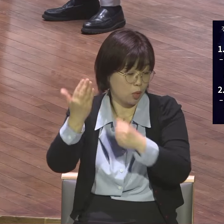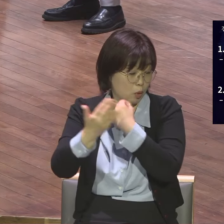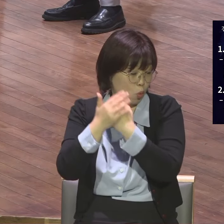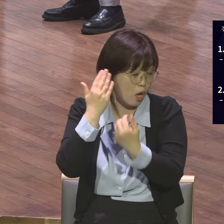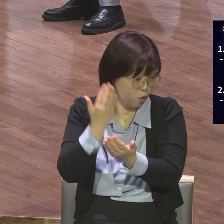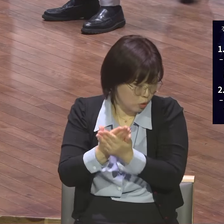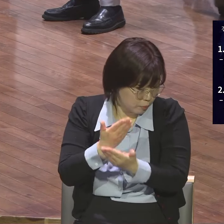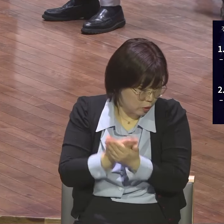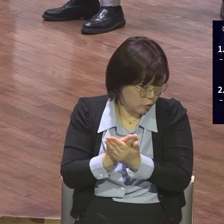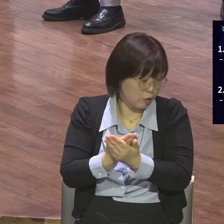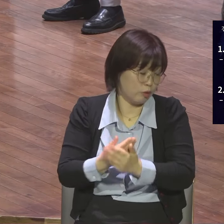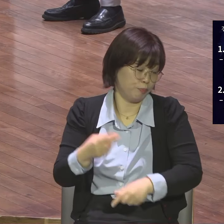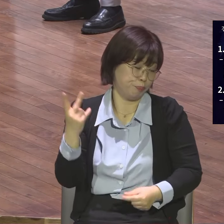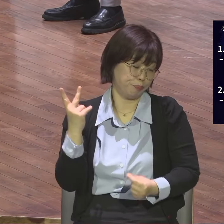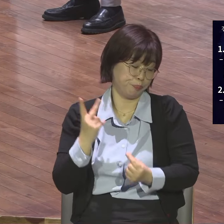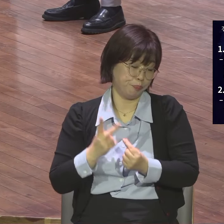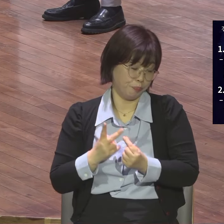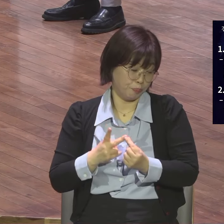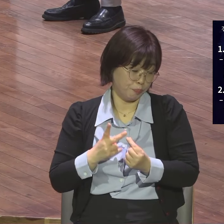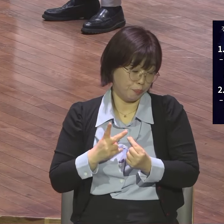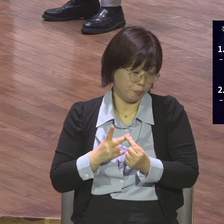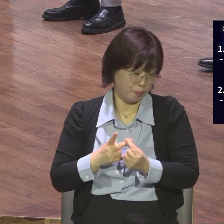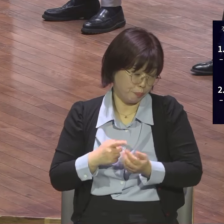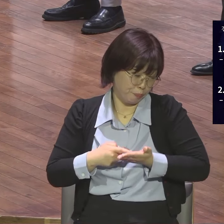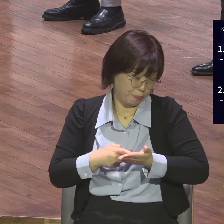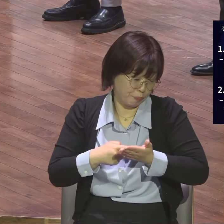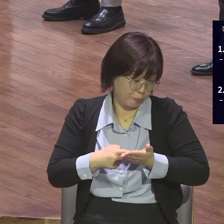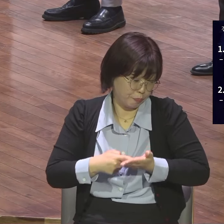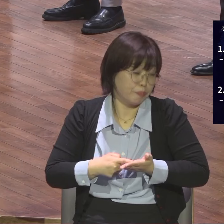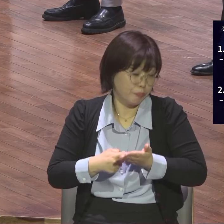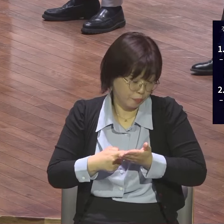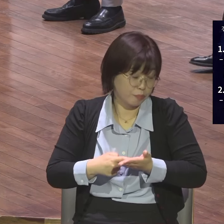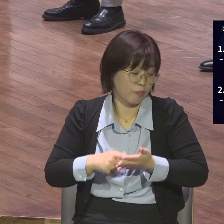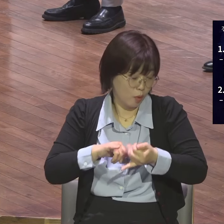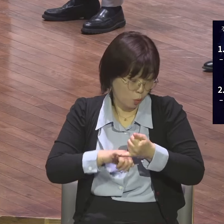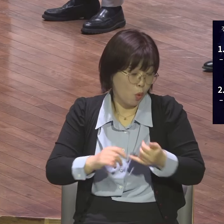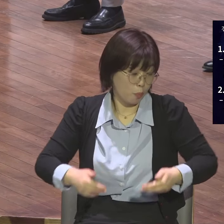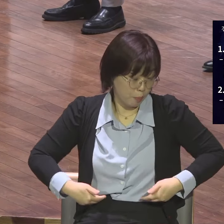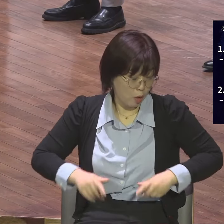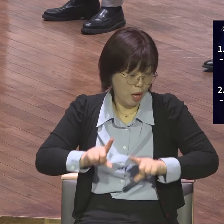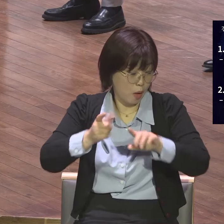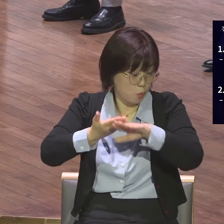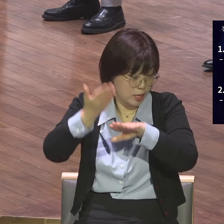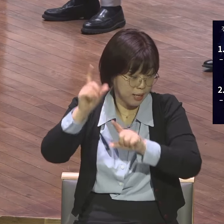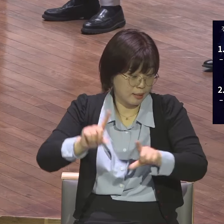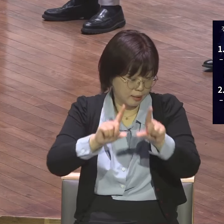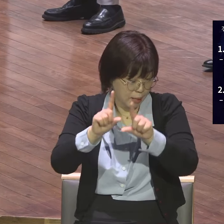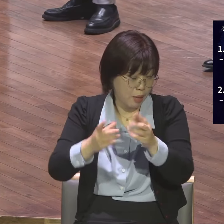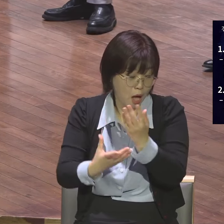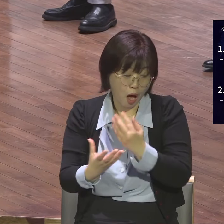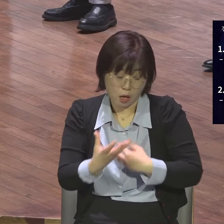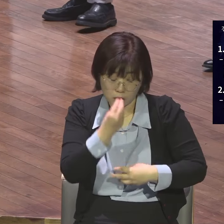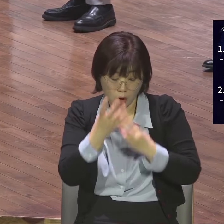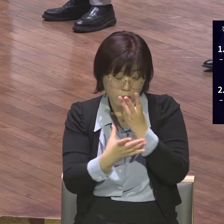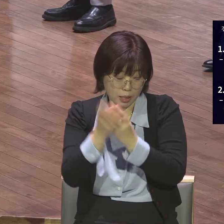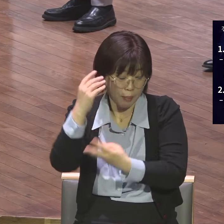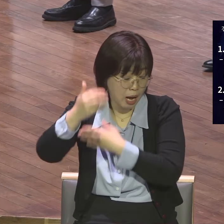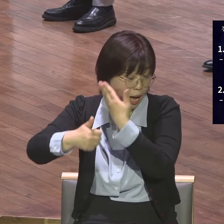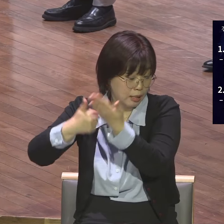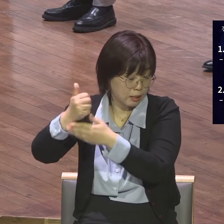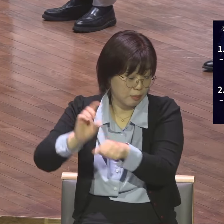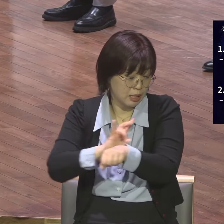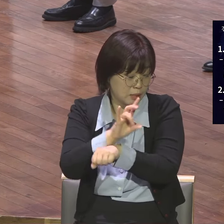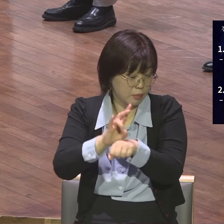망대를 세우는 모든 성도들이 다 되게 하시고 날마다 말씀을 잡고 변화는 필수란 사실을